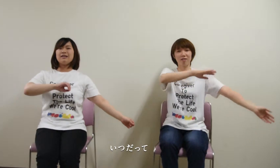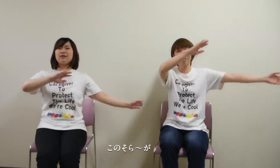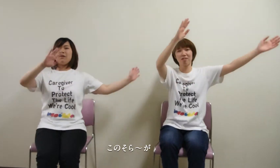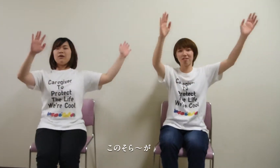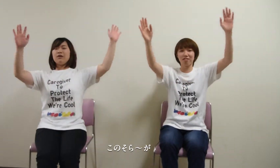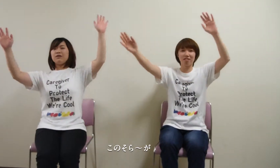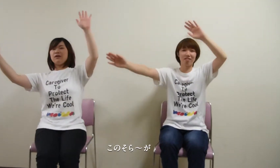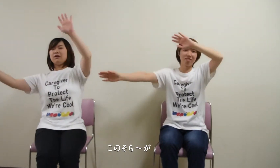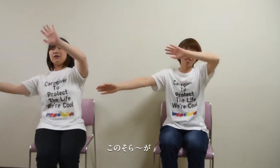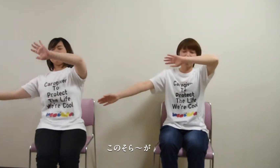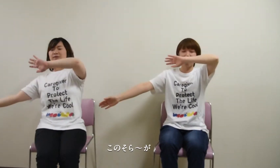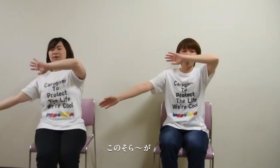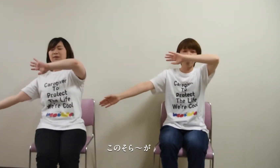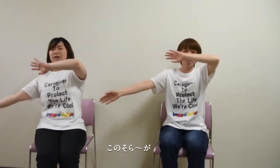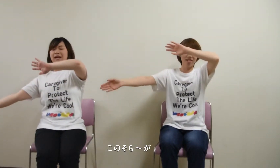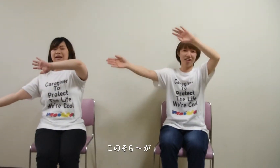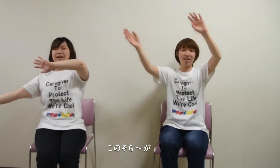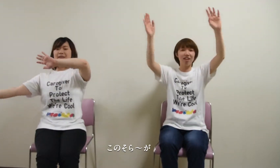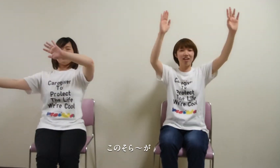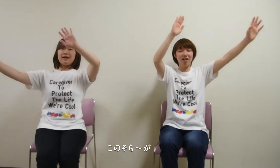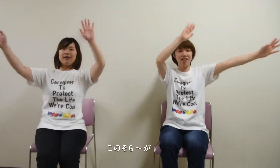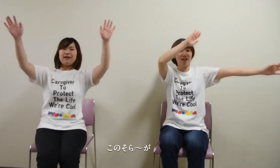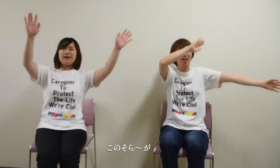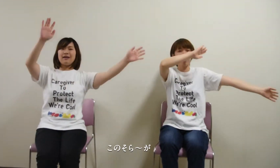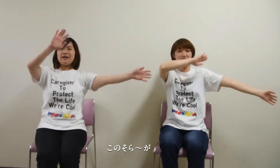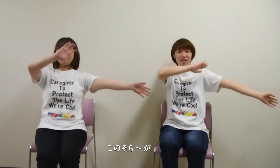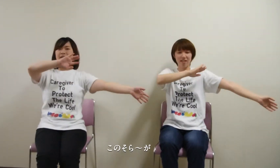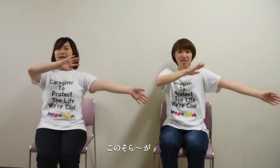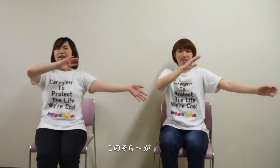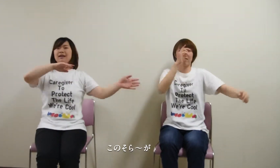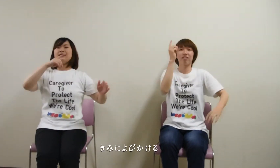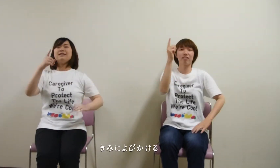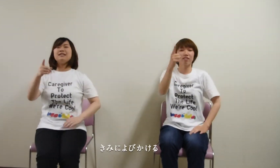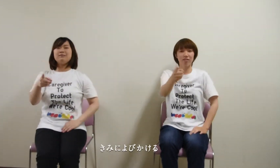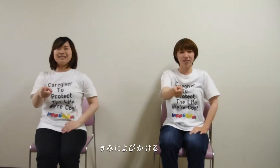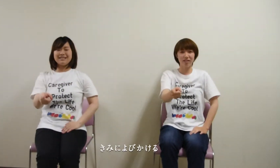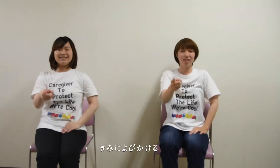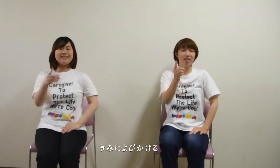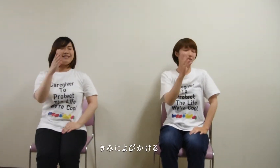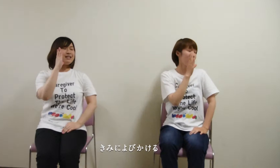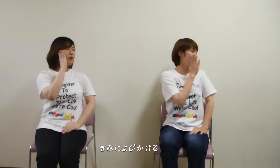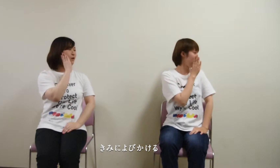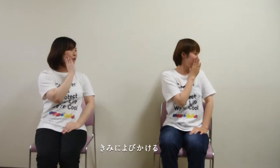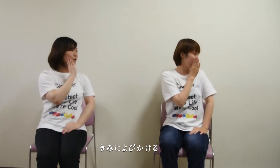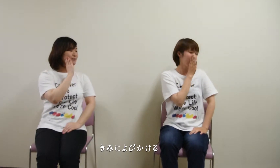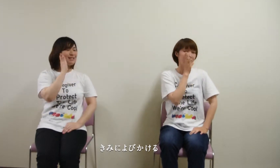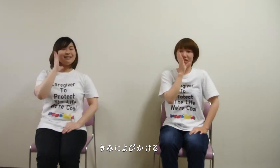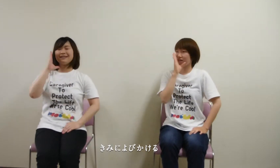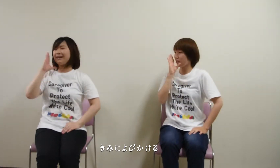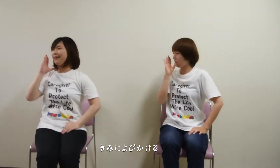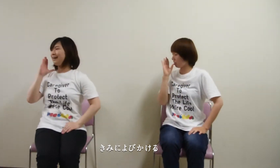この空が君に呼びか